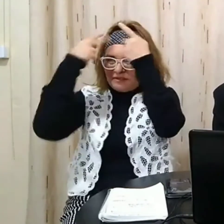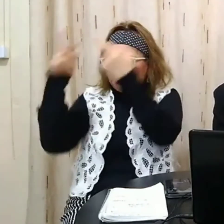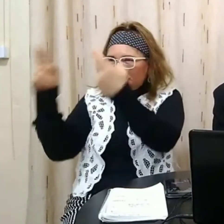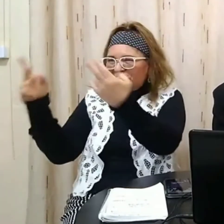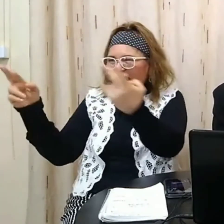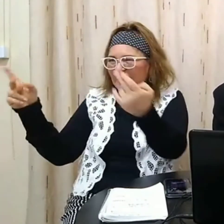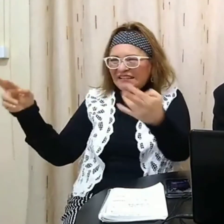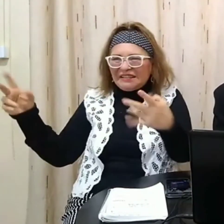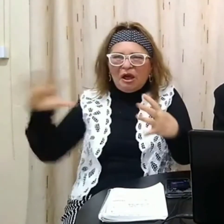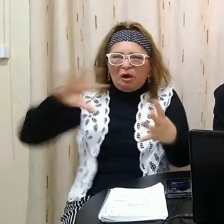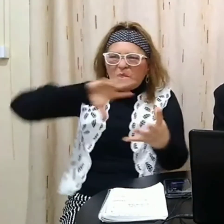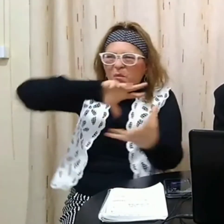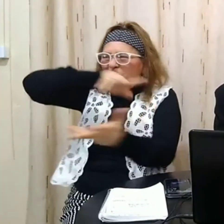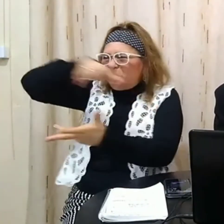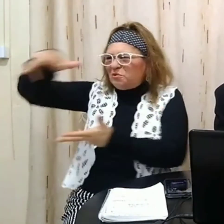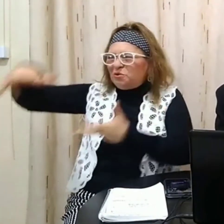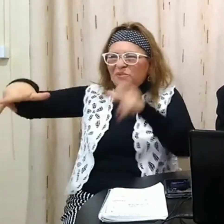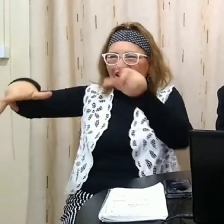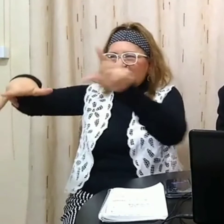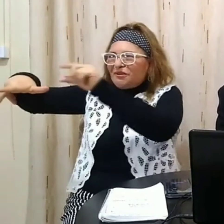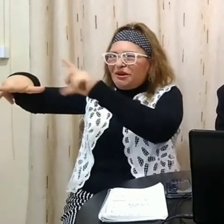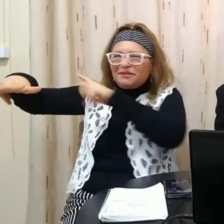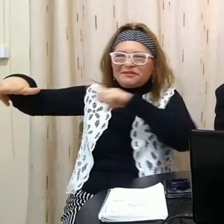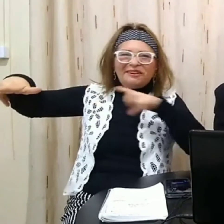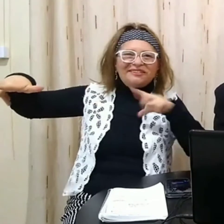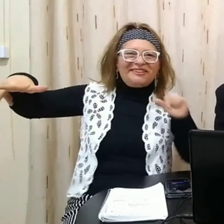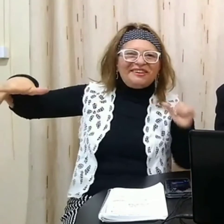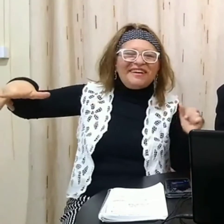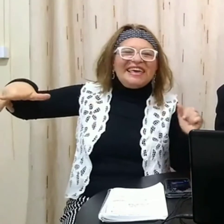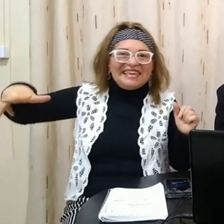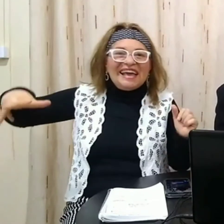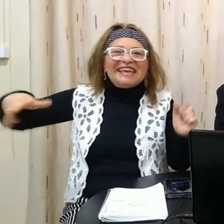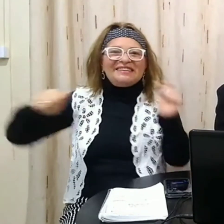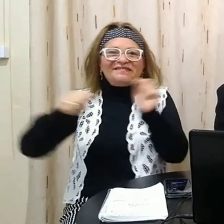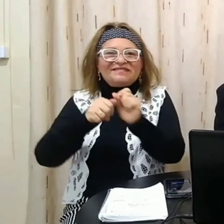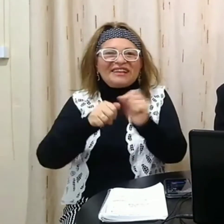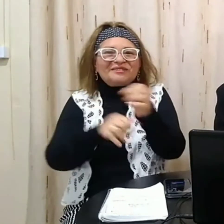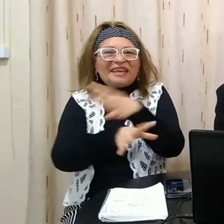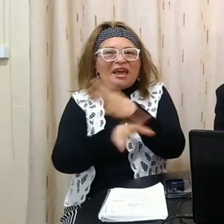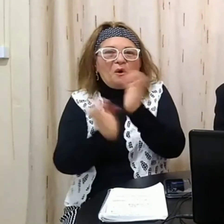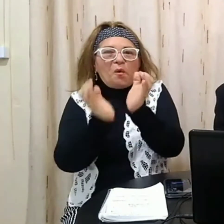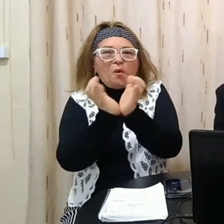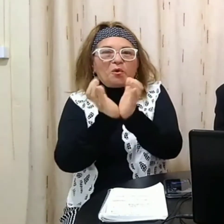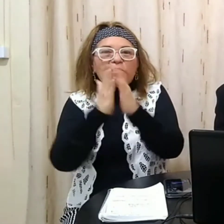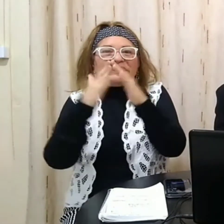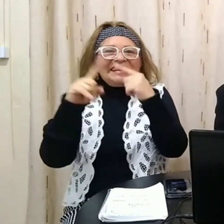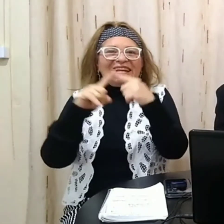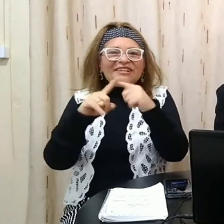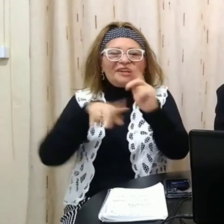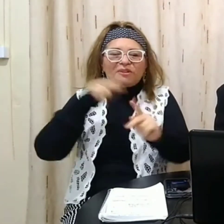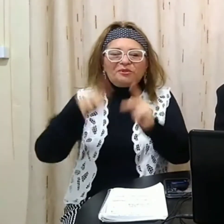os povos da terra, que formam então a igreja do Senhor Jesus Cristo e que o servem fielmente. Devemos